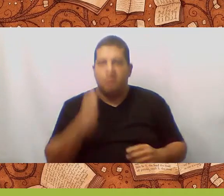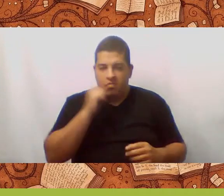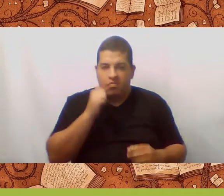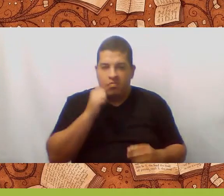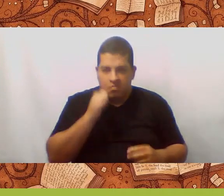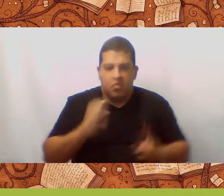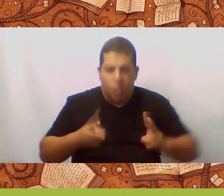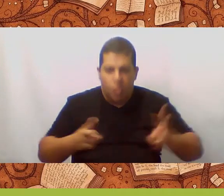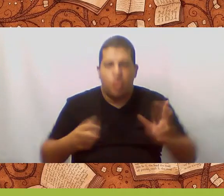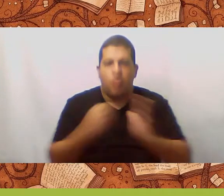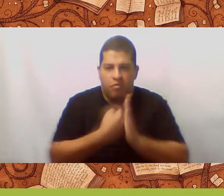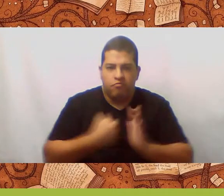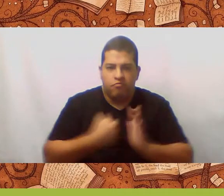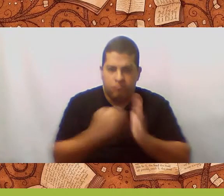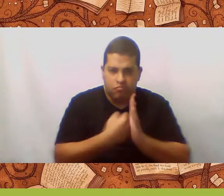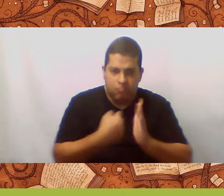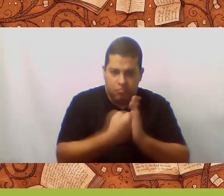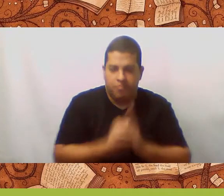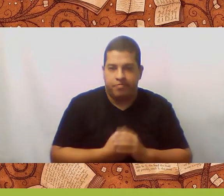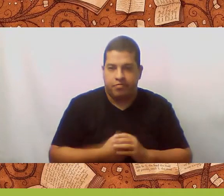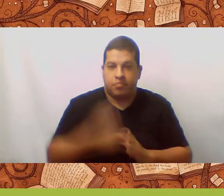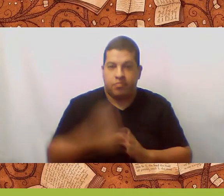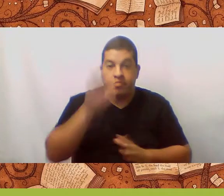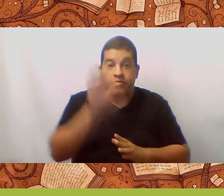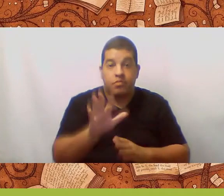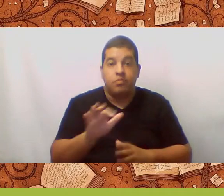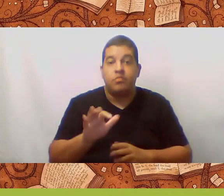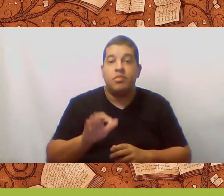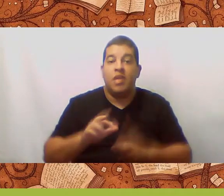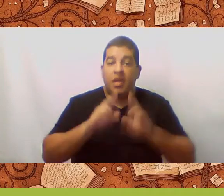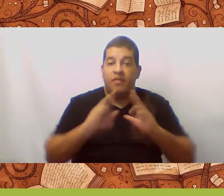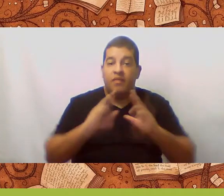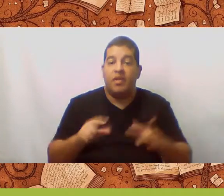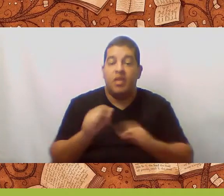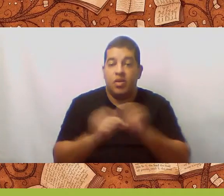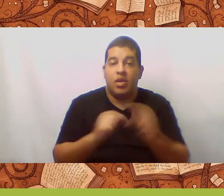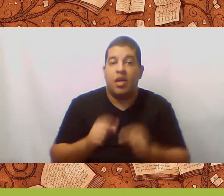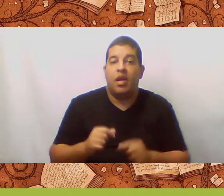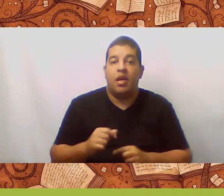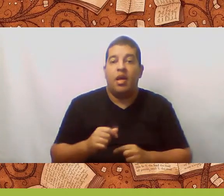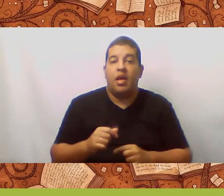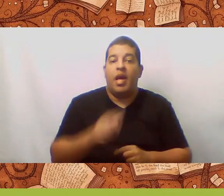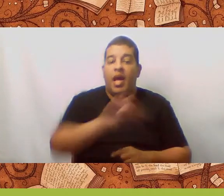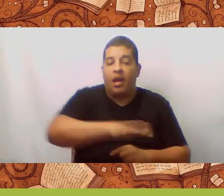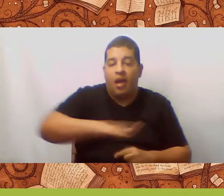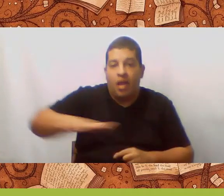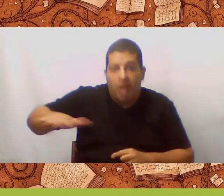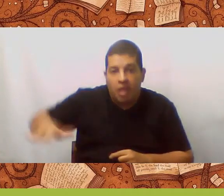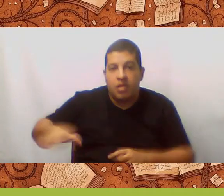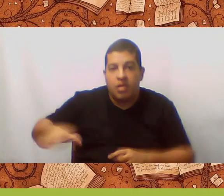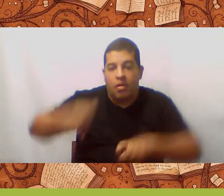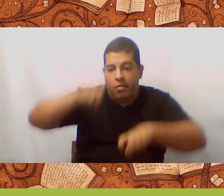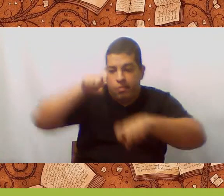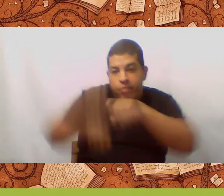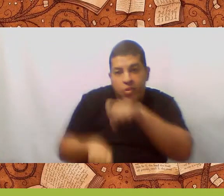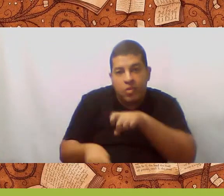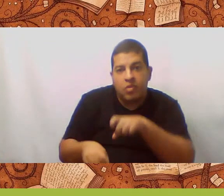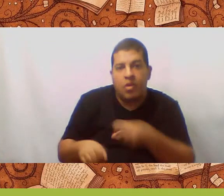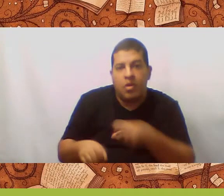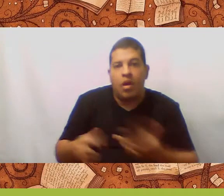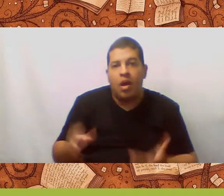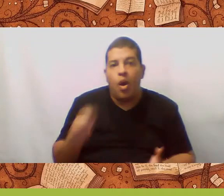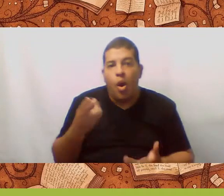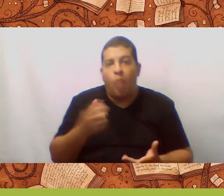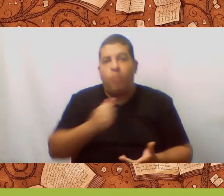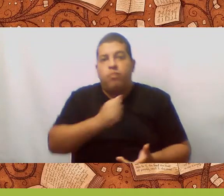com a pedofilia é que a pedofilia é uma maneira pela qual o patriarcado e o machismo